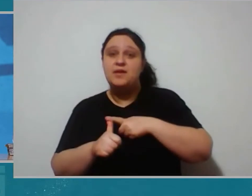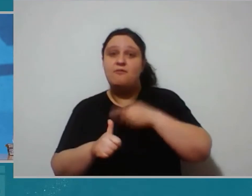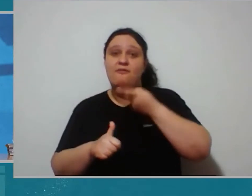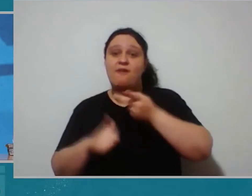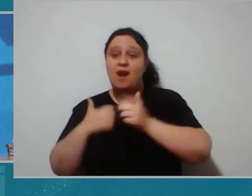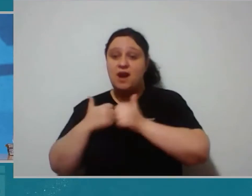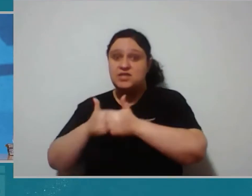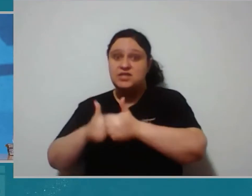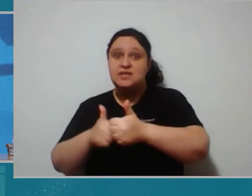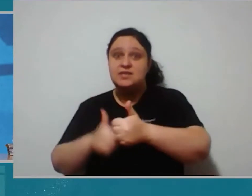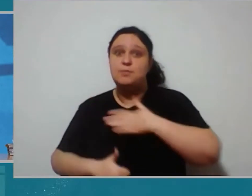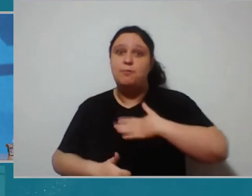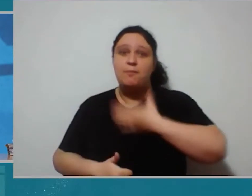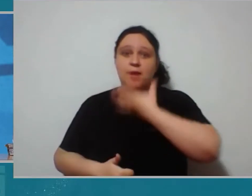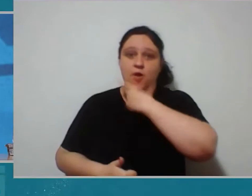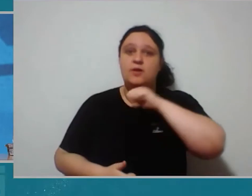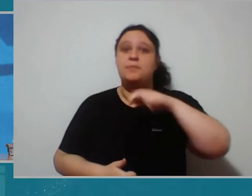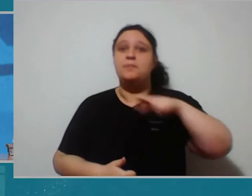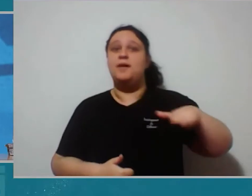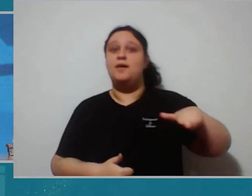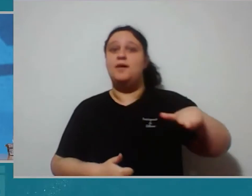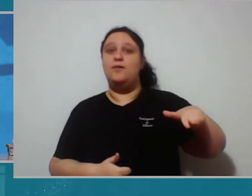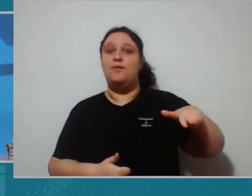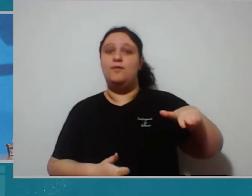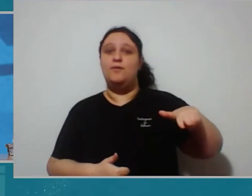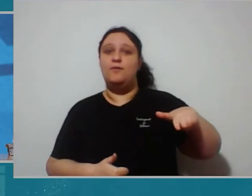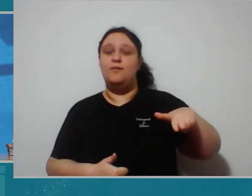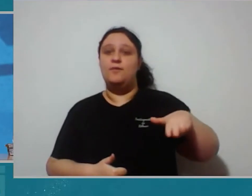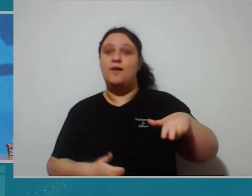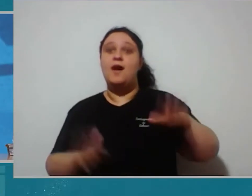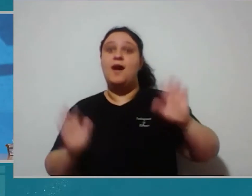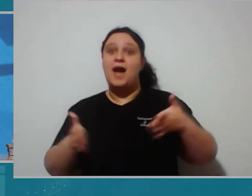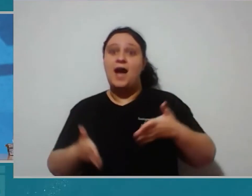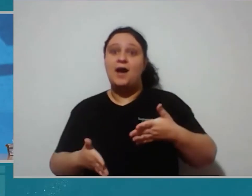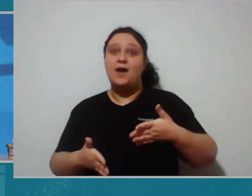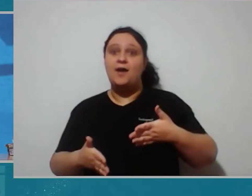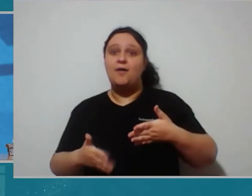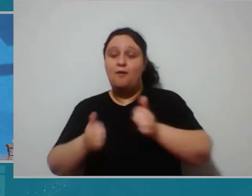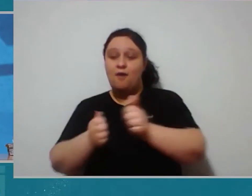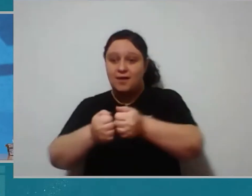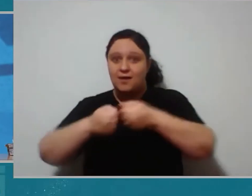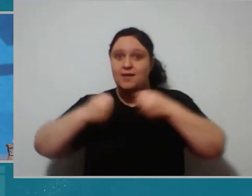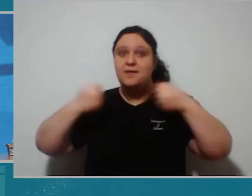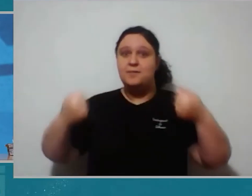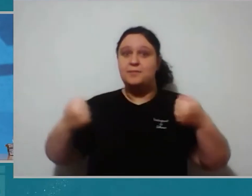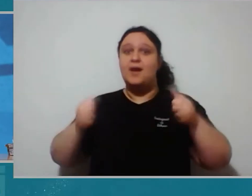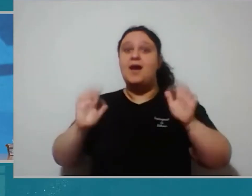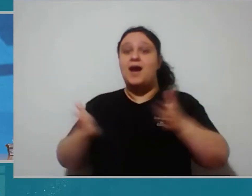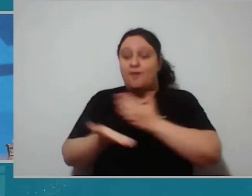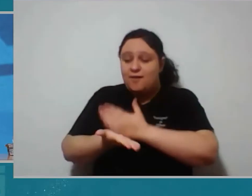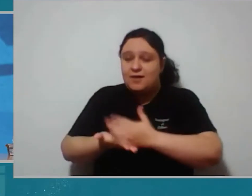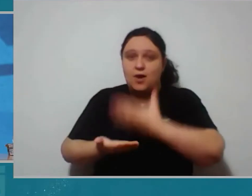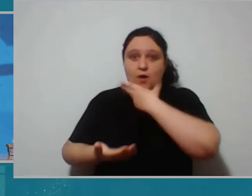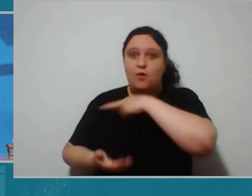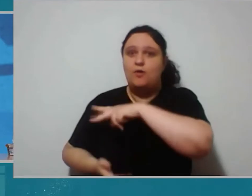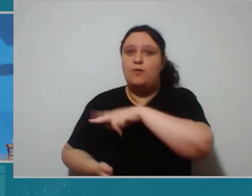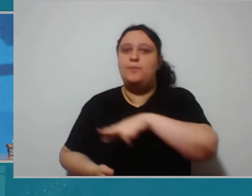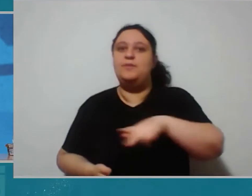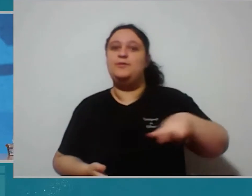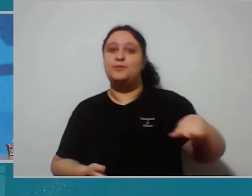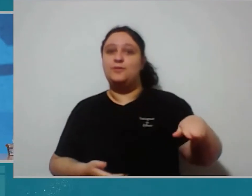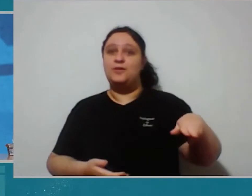irmãos. Agora abriu a porta para que eles fossem também ter a vida de